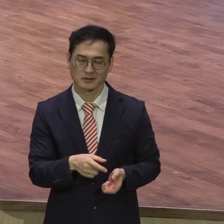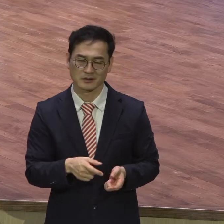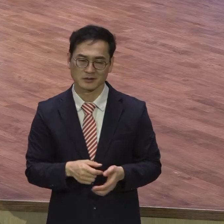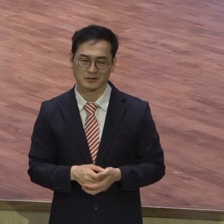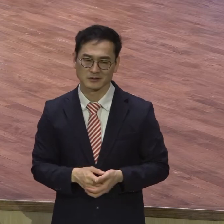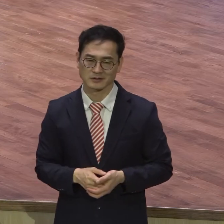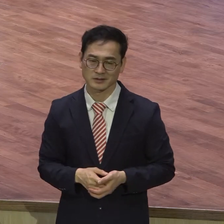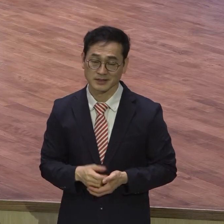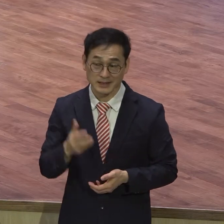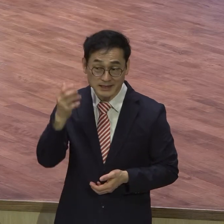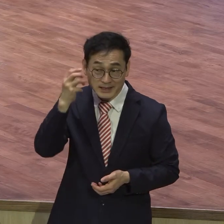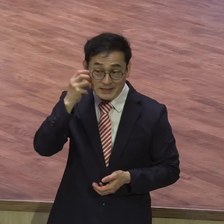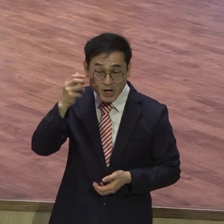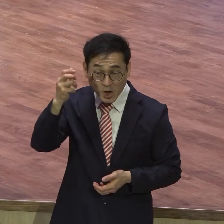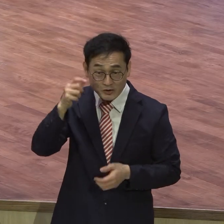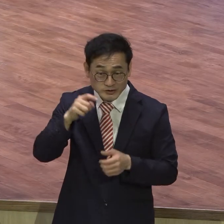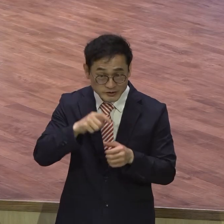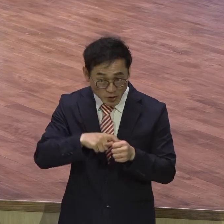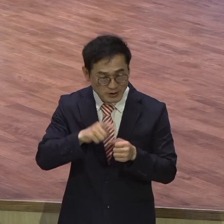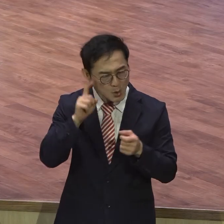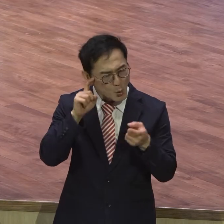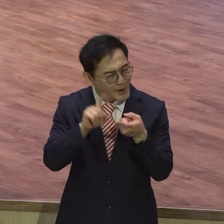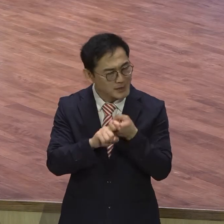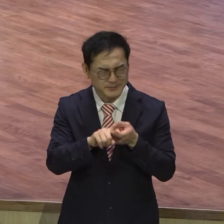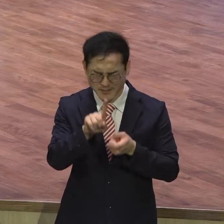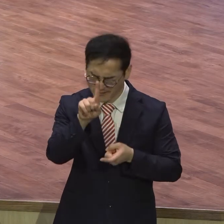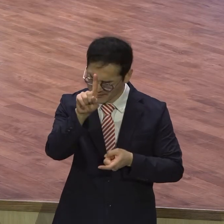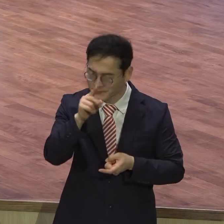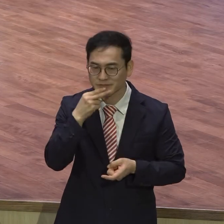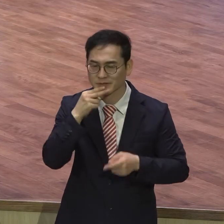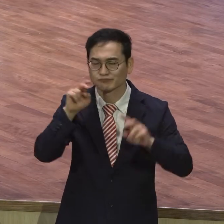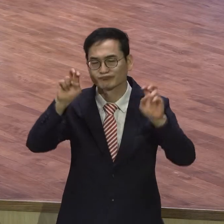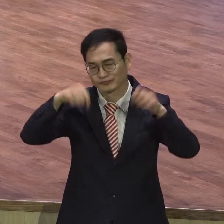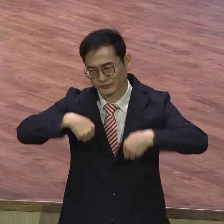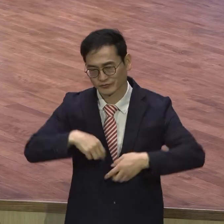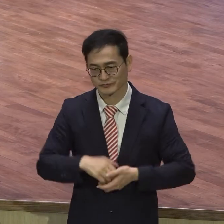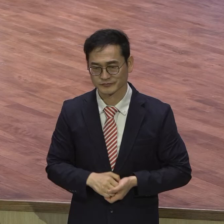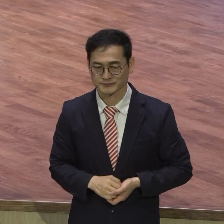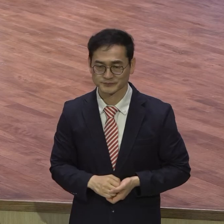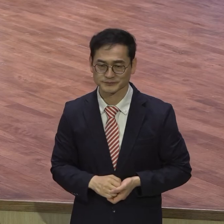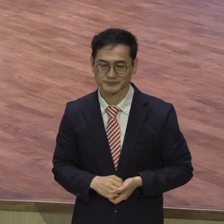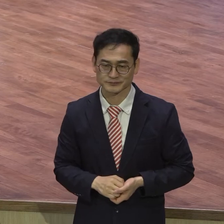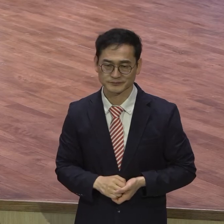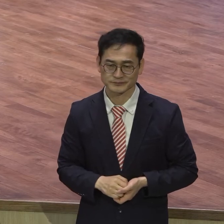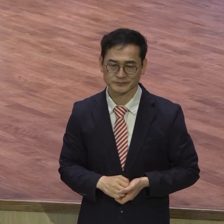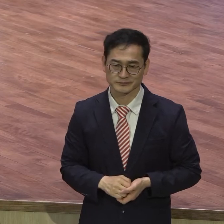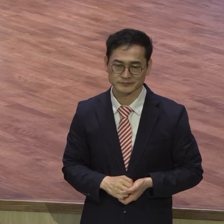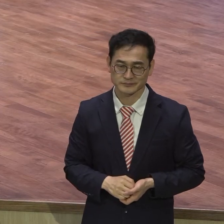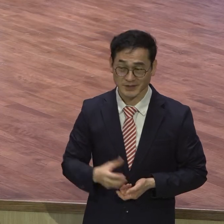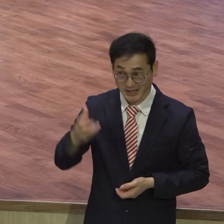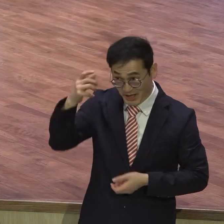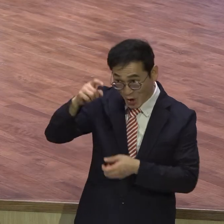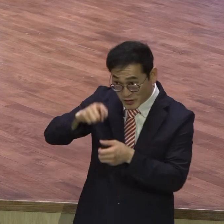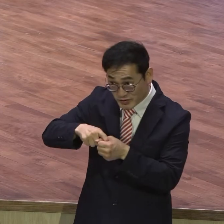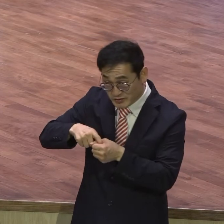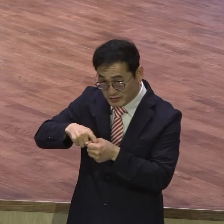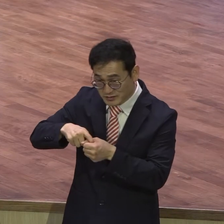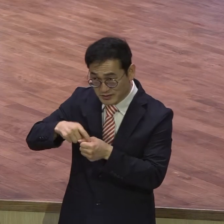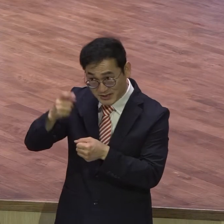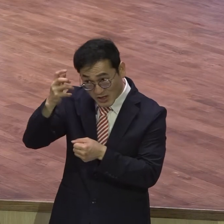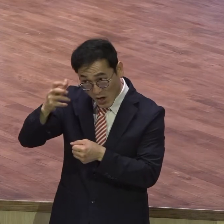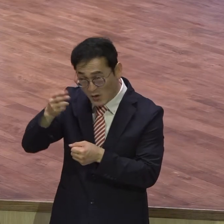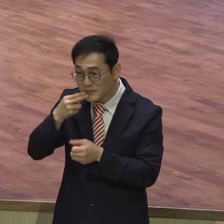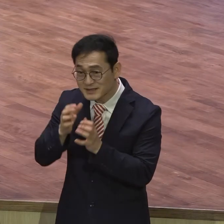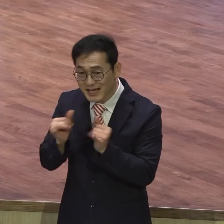영적인 것에 전혀 관심이 없는 사람의 특징은 뭐예요? 물질입니다 물 돈 때문에 시험